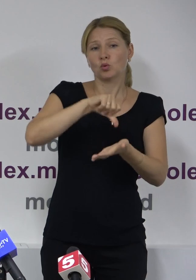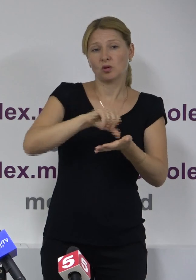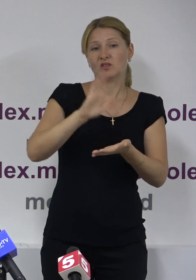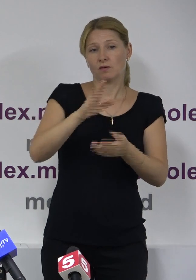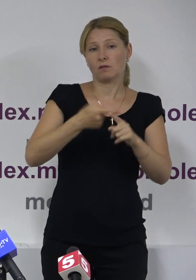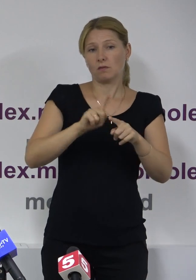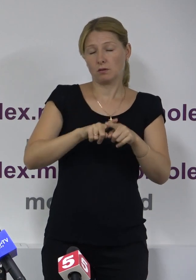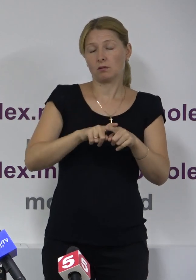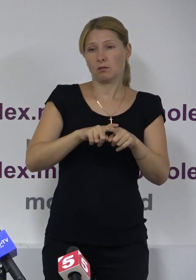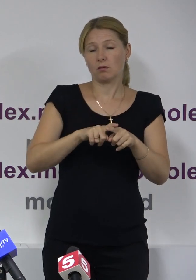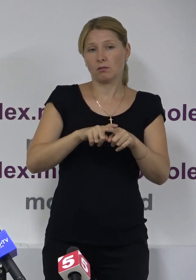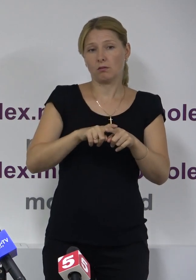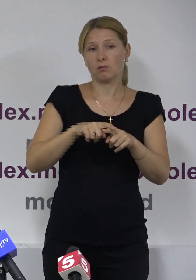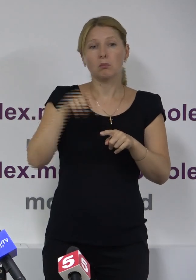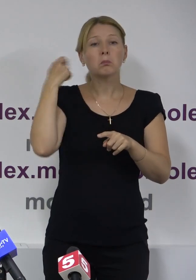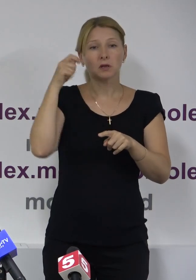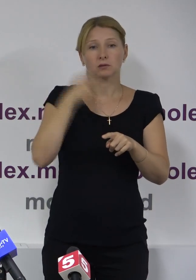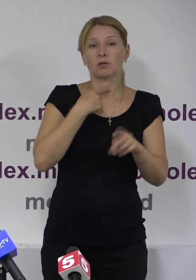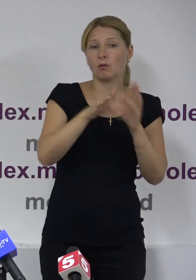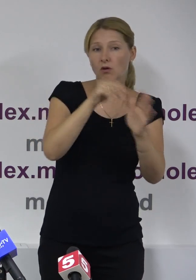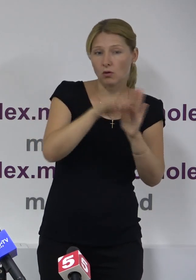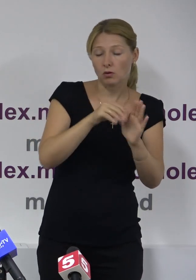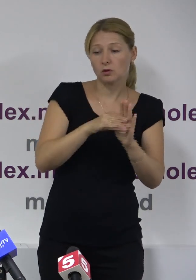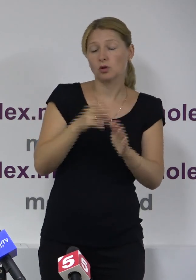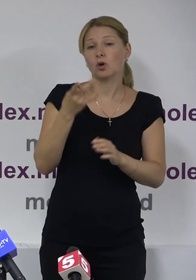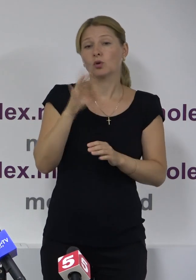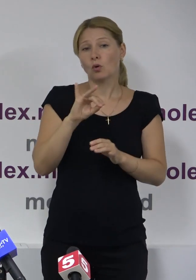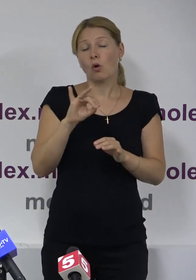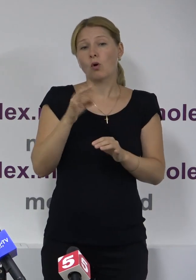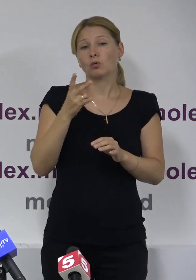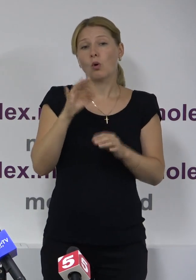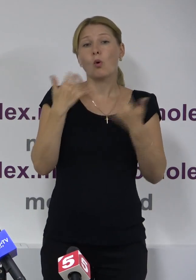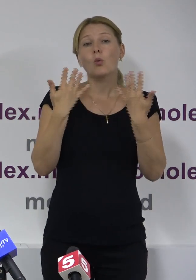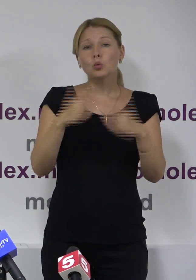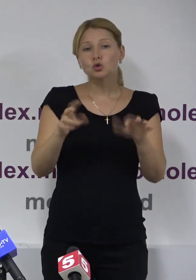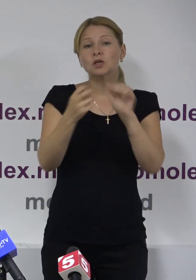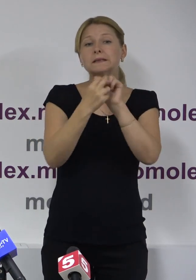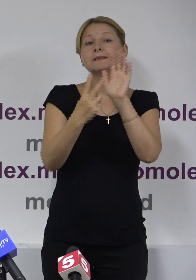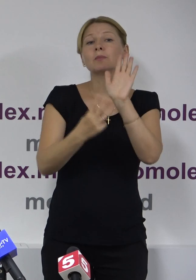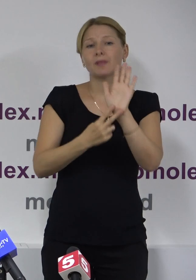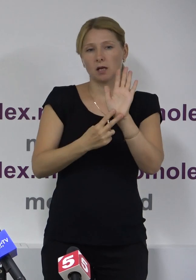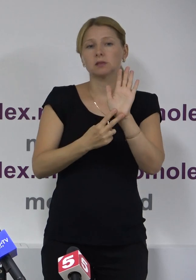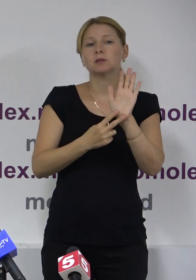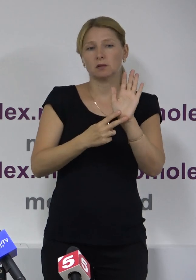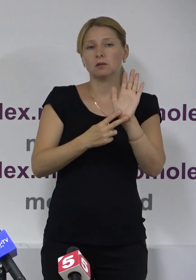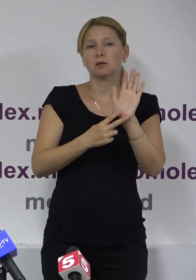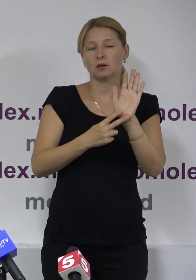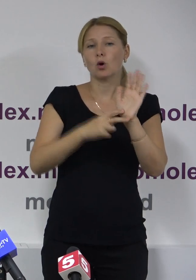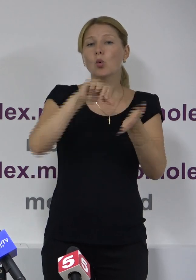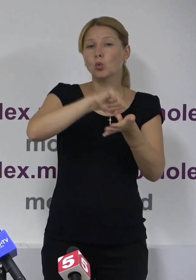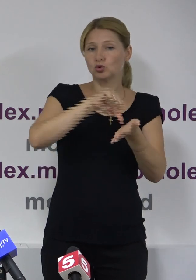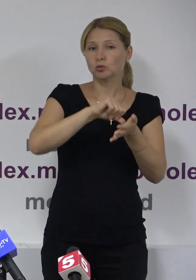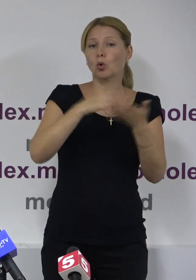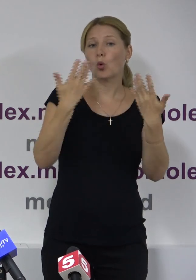scrutine. De asemenea, cel puțin deja vreo 17 candidați și-au anunțat intenția de a participa